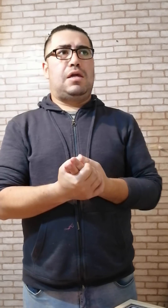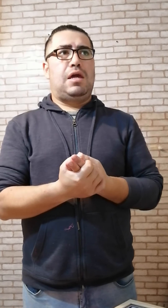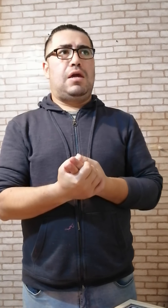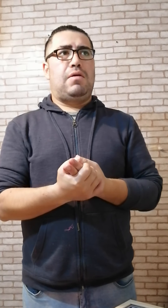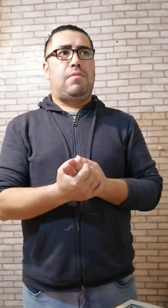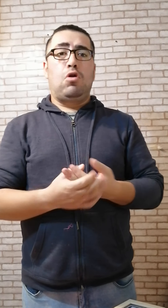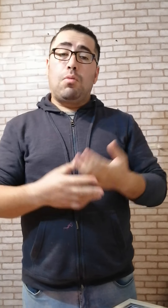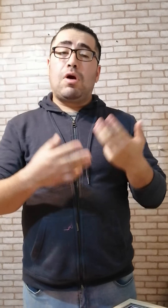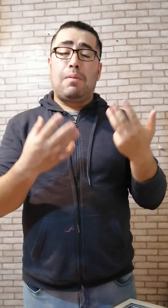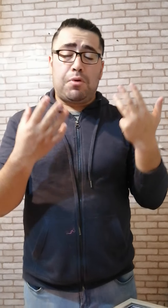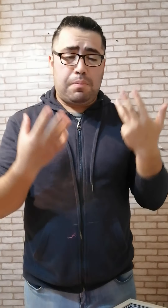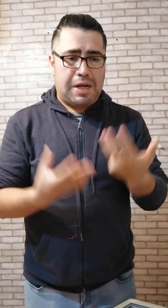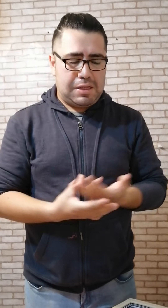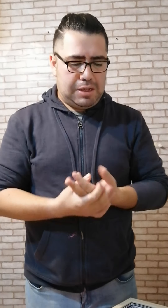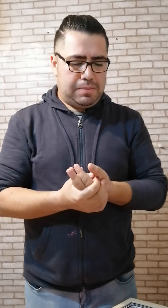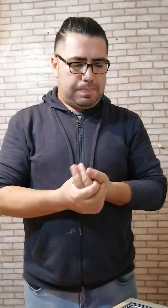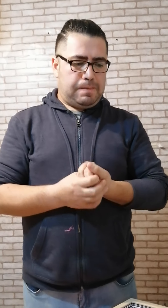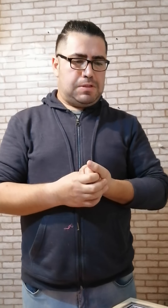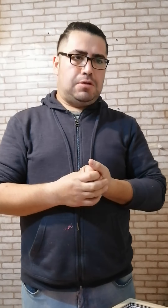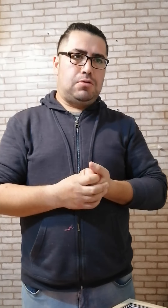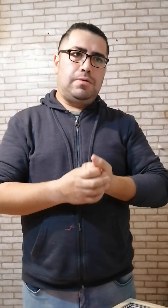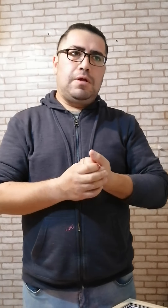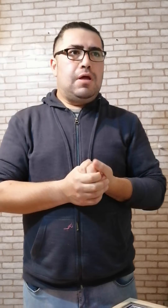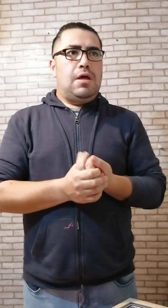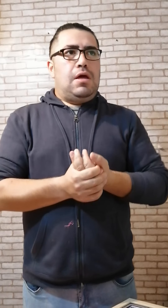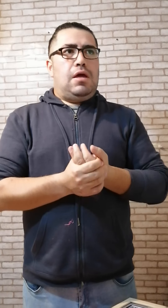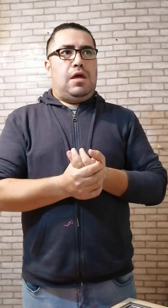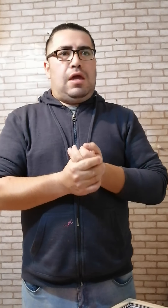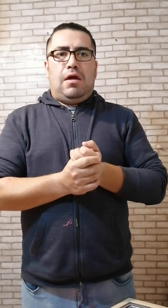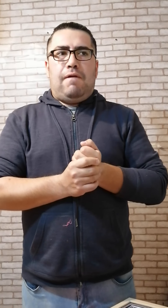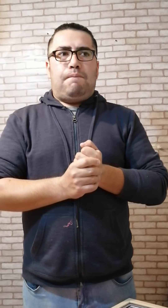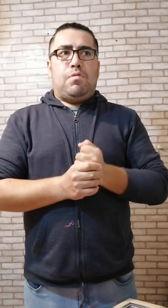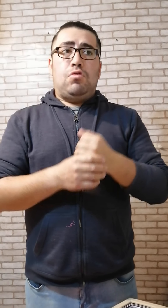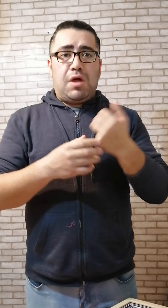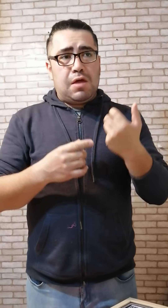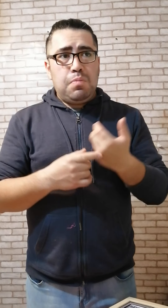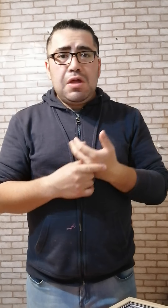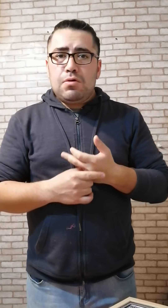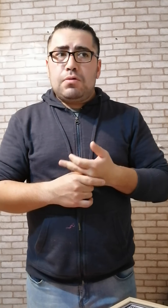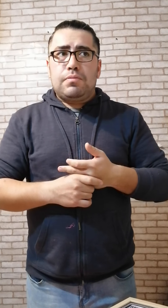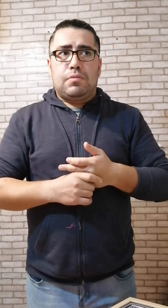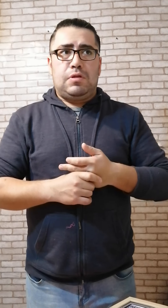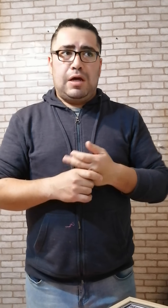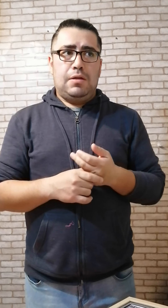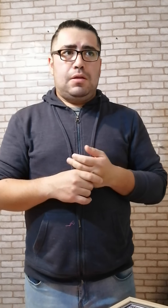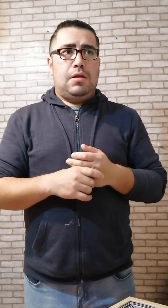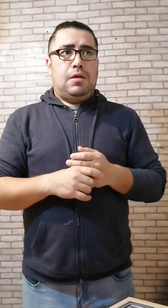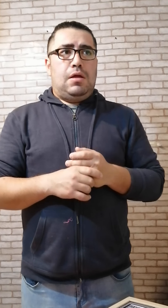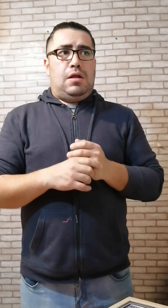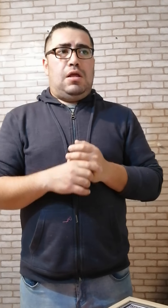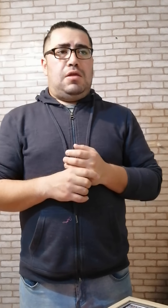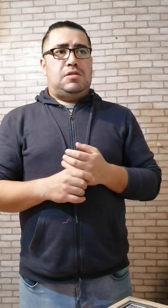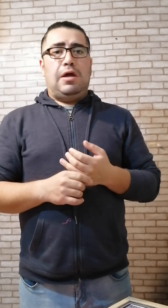que lo pongan por práctica cierto y yo me despido ya les deseo